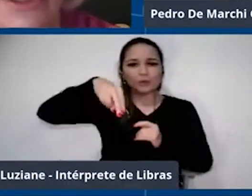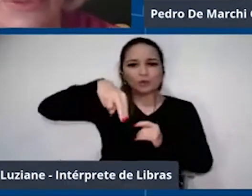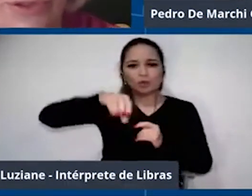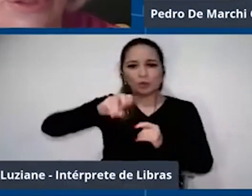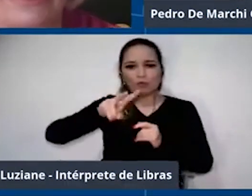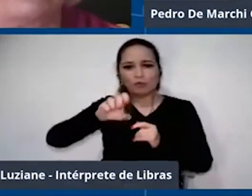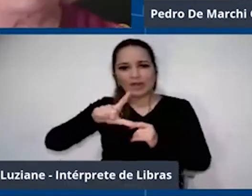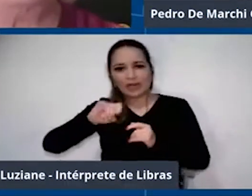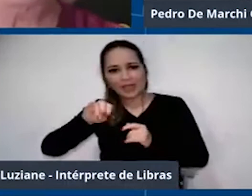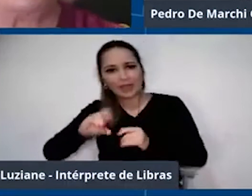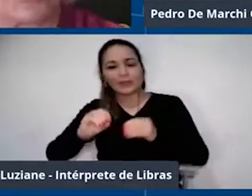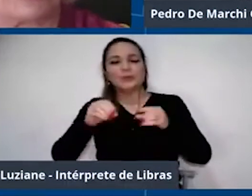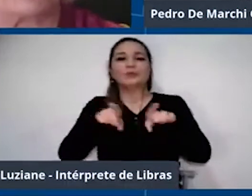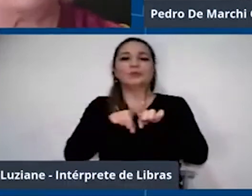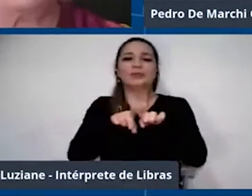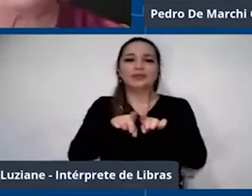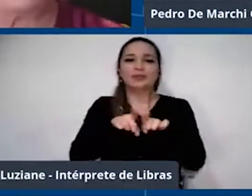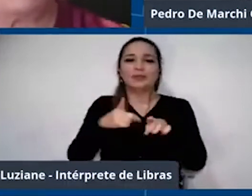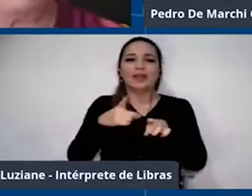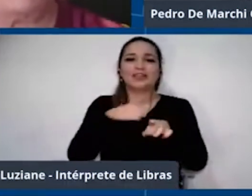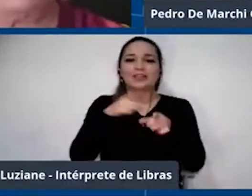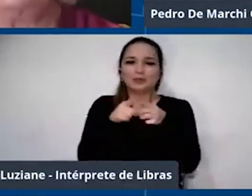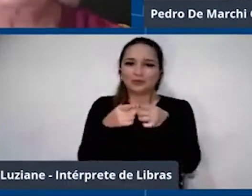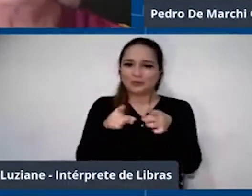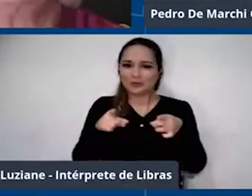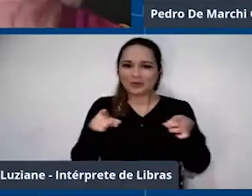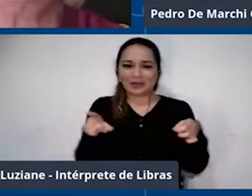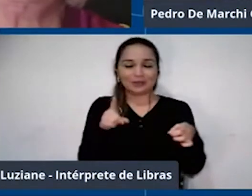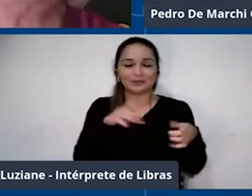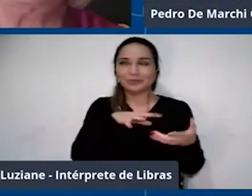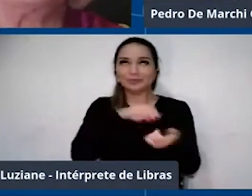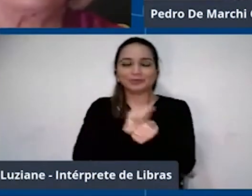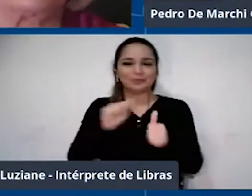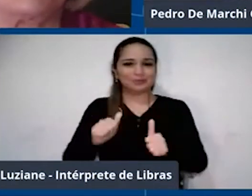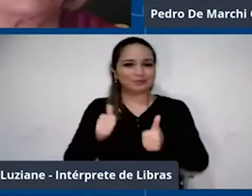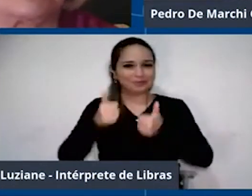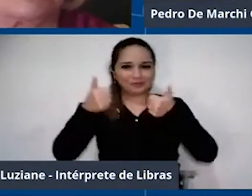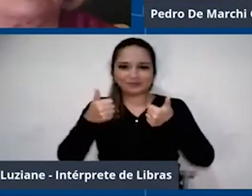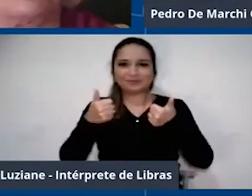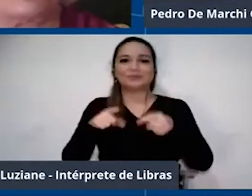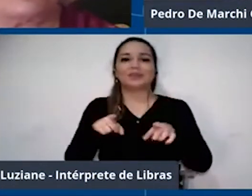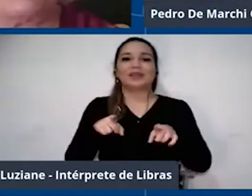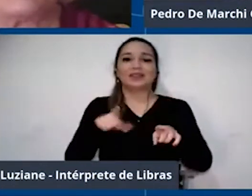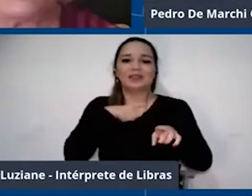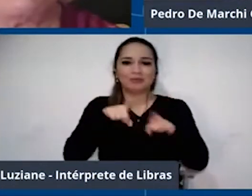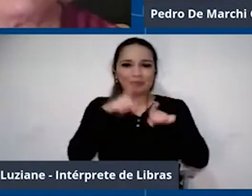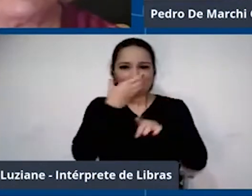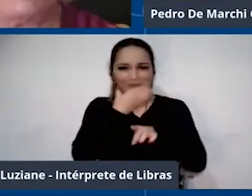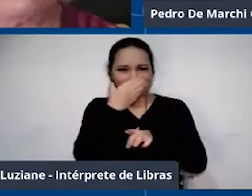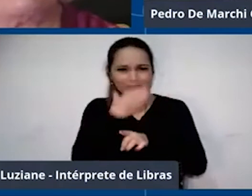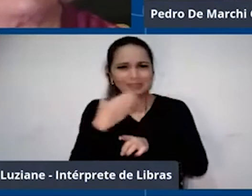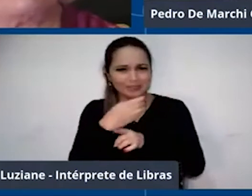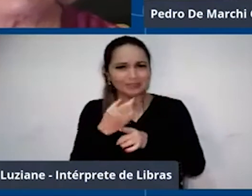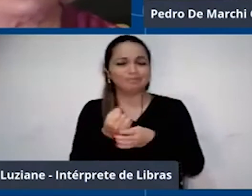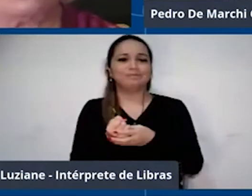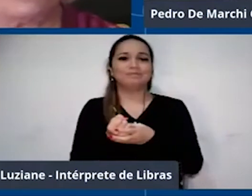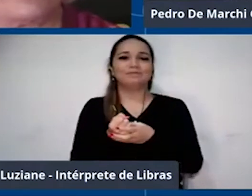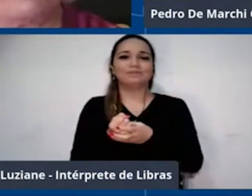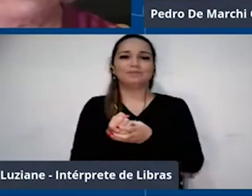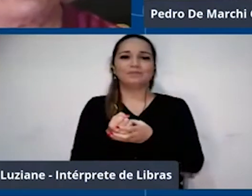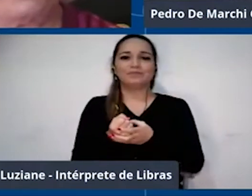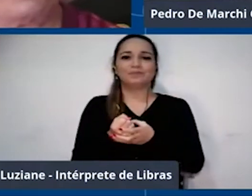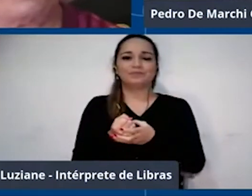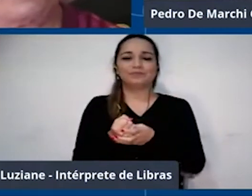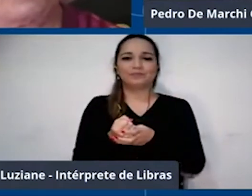melhor churrasco do mundo, o melhor churrasco do mundo é a Lagoa Vermelha, e nós temos, assim, eu acho que